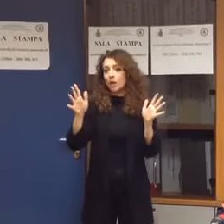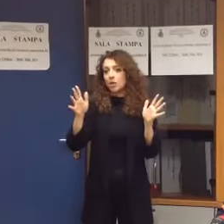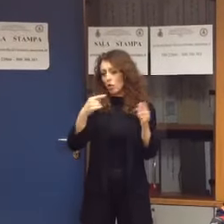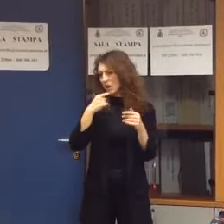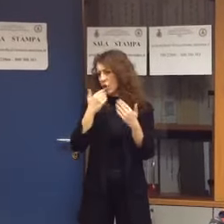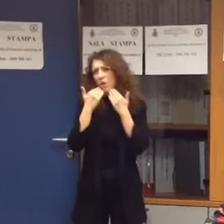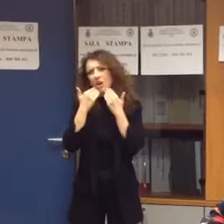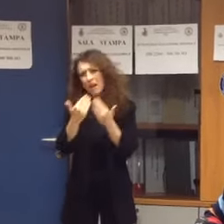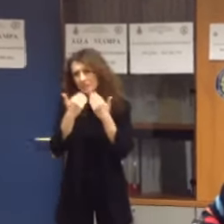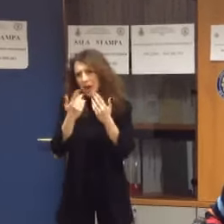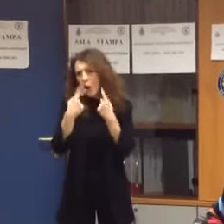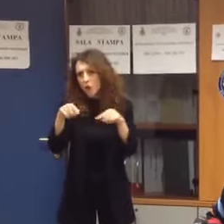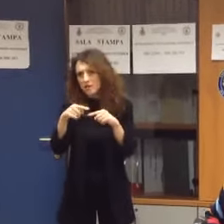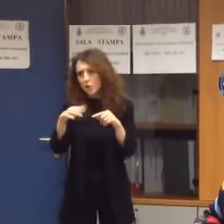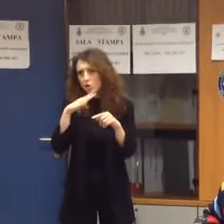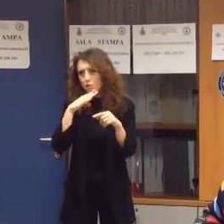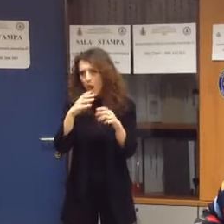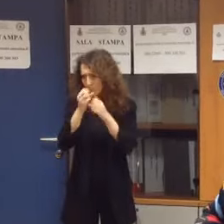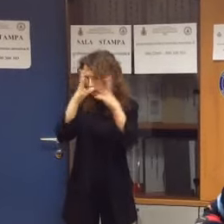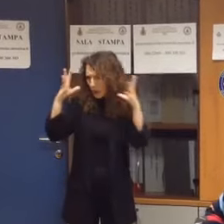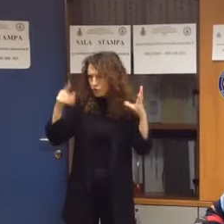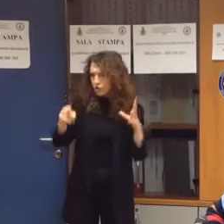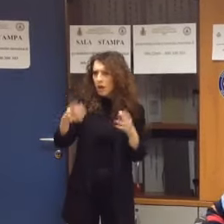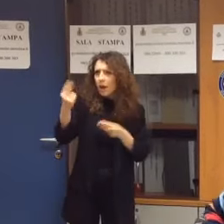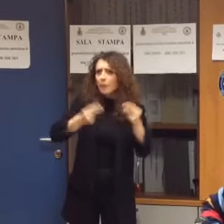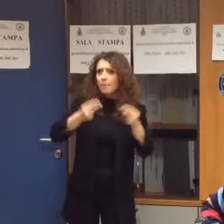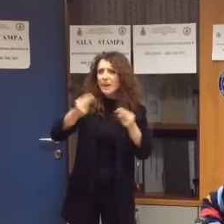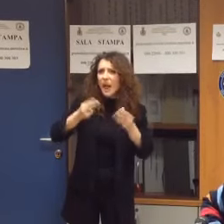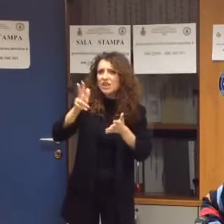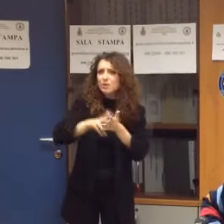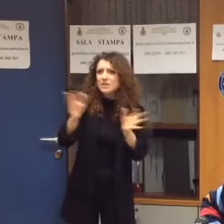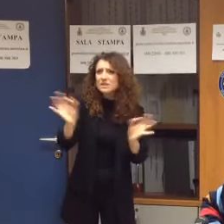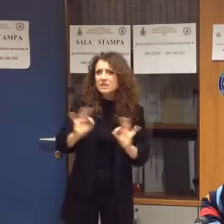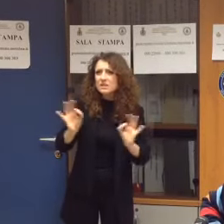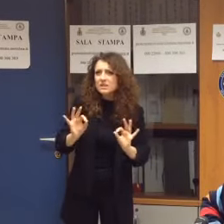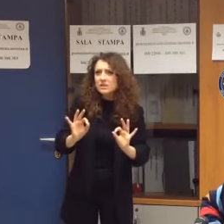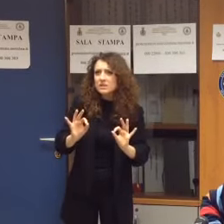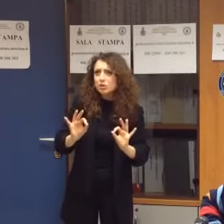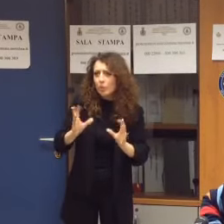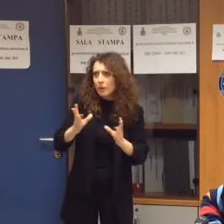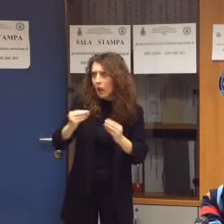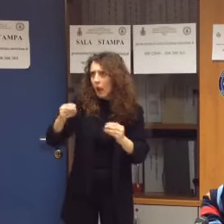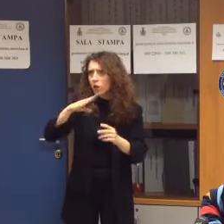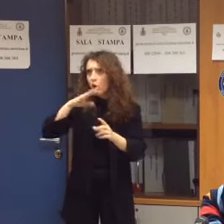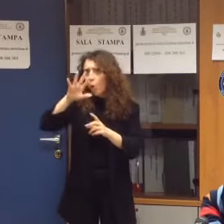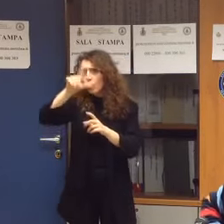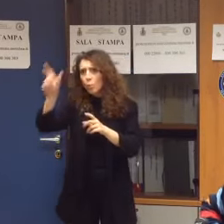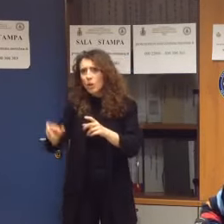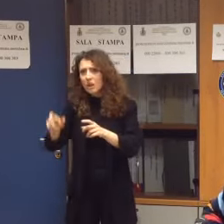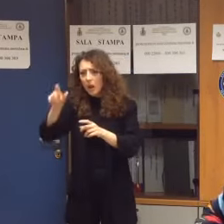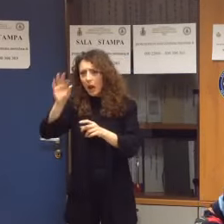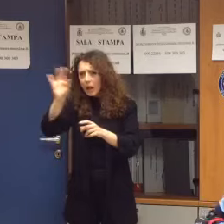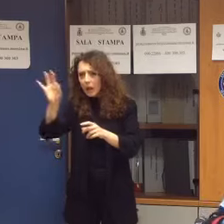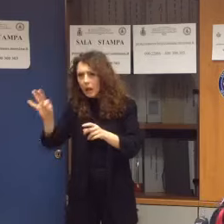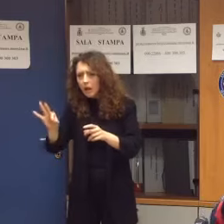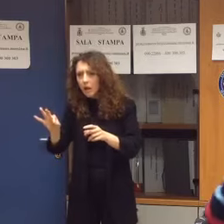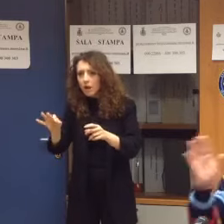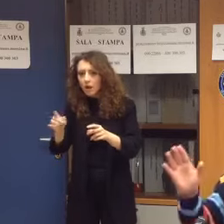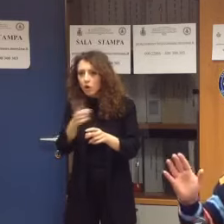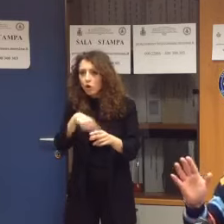Consiglio Comunale. Vi immaginate se non avevamo il bilancio approvato, come la maggior parte dei comuni, in che situazione ci trovavamo? Non potevamo fare